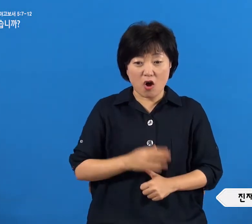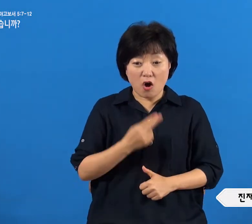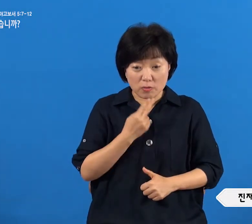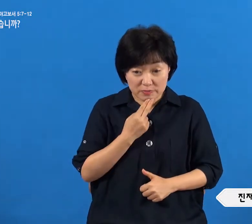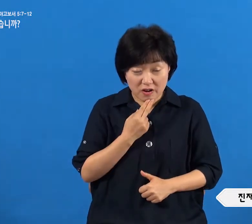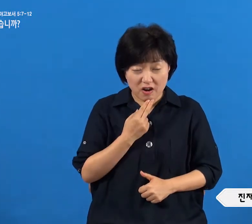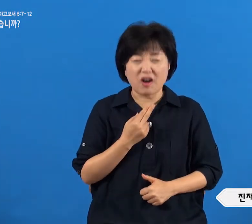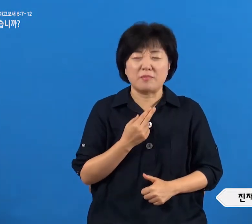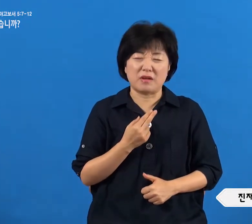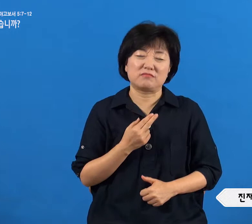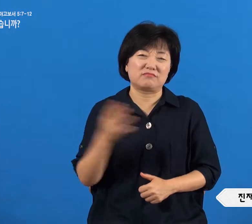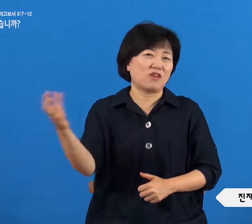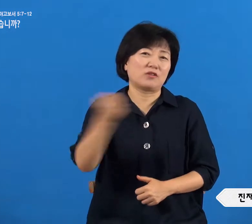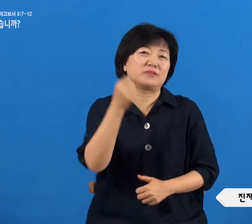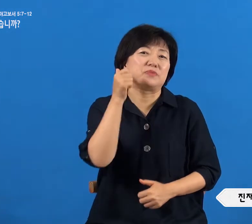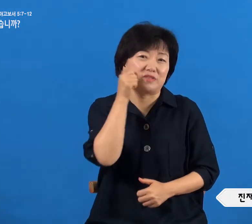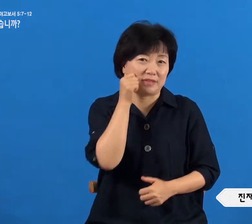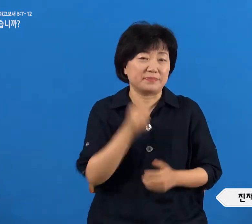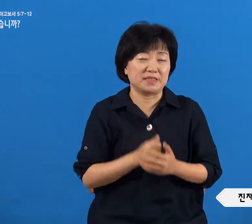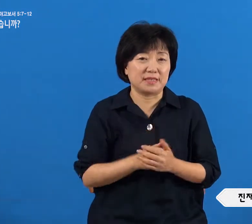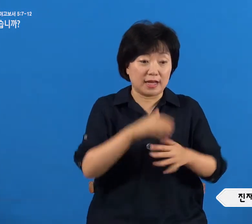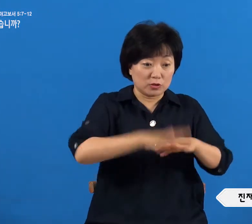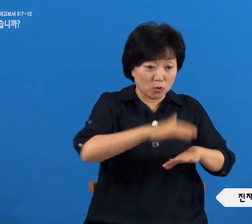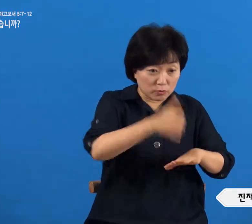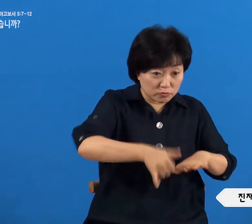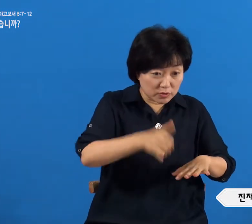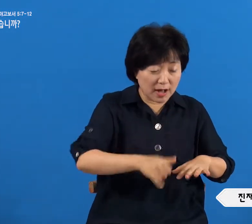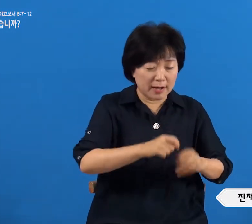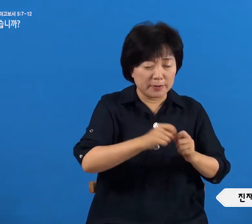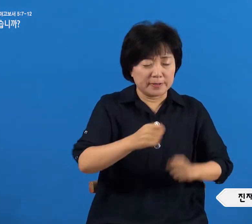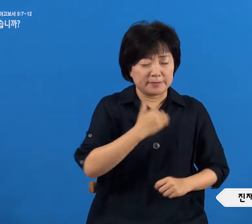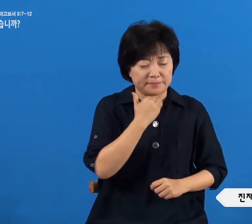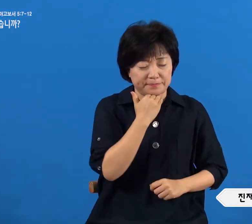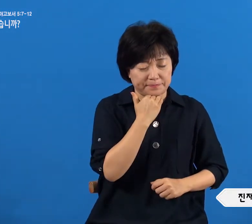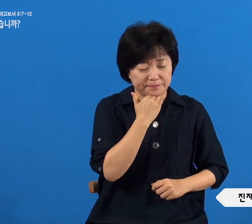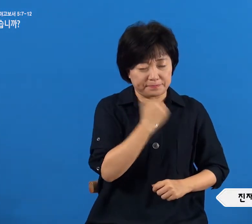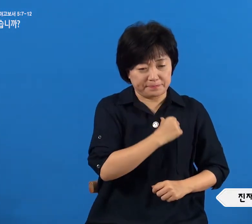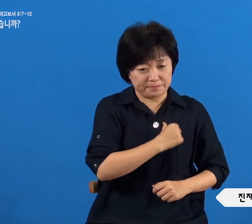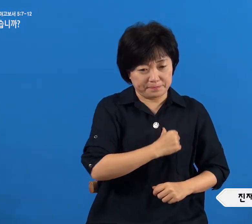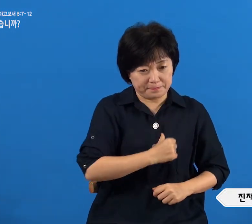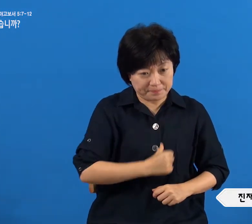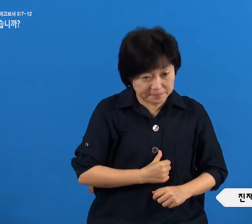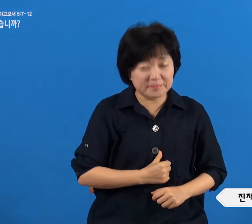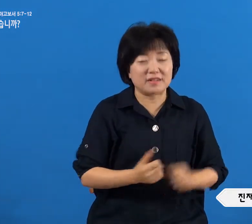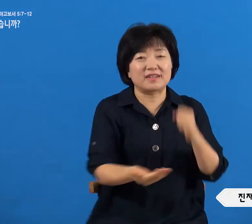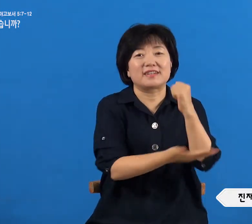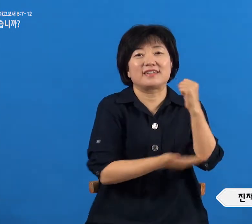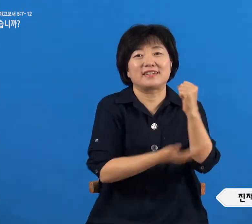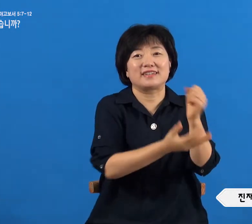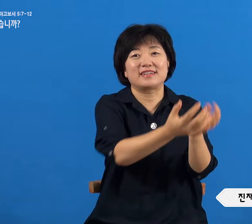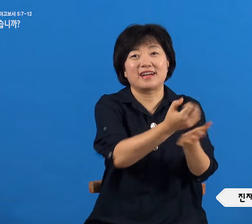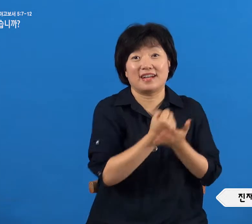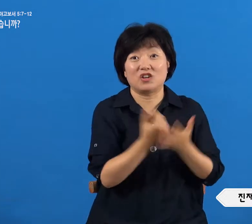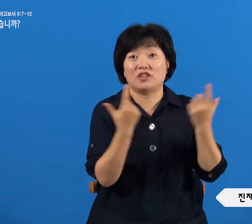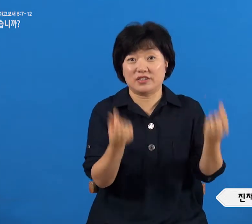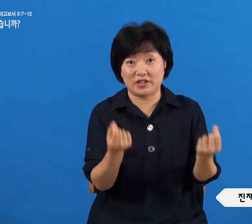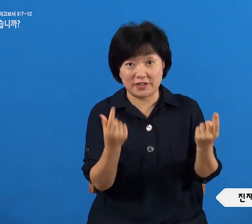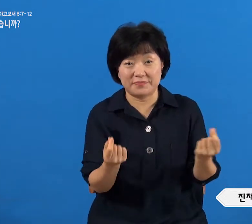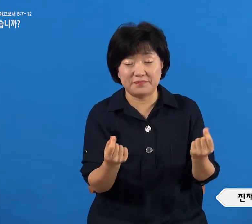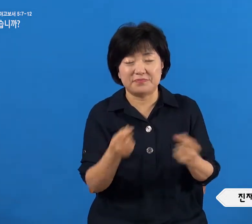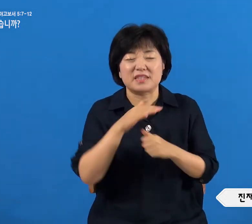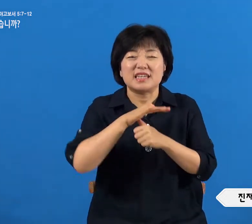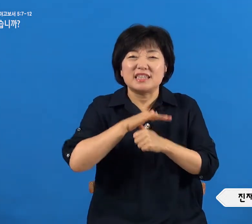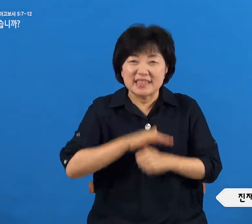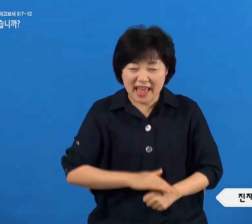마지막까지 인내하고 참지 않으면 수확할 수 없는 것처럼 성경은 말씀합니다.